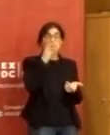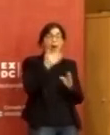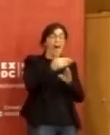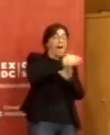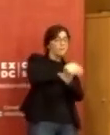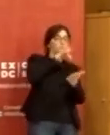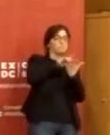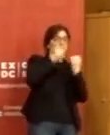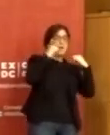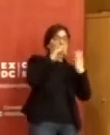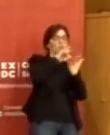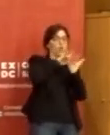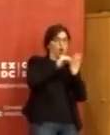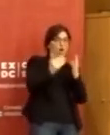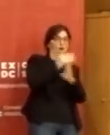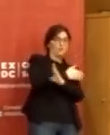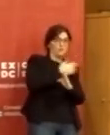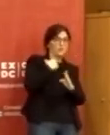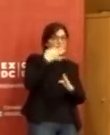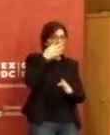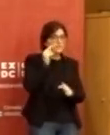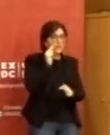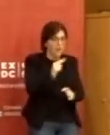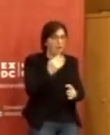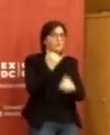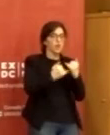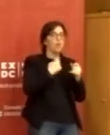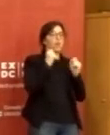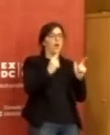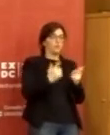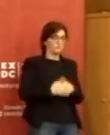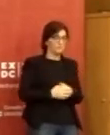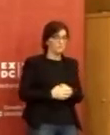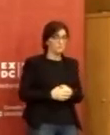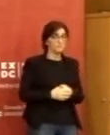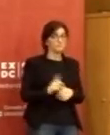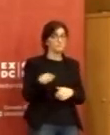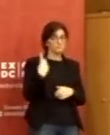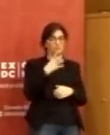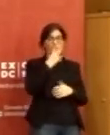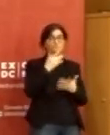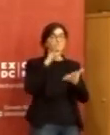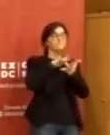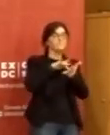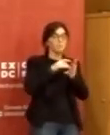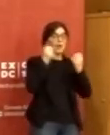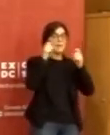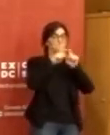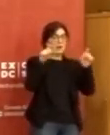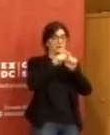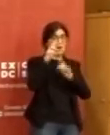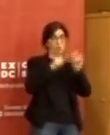¿no? Entonces, ese es un camino. Este año fuimos a una empresa importante del sector de la construcción